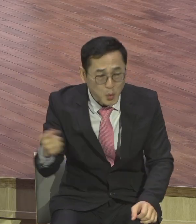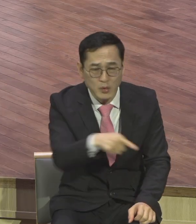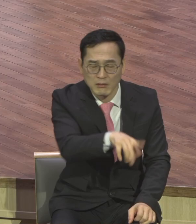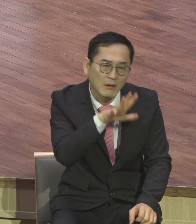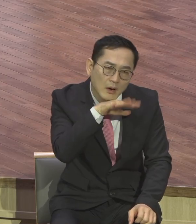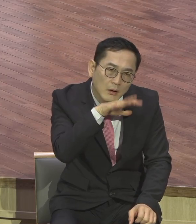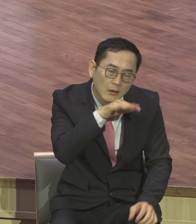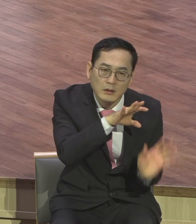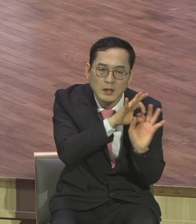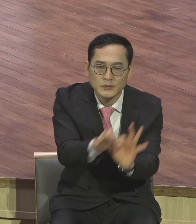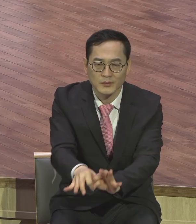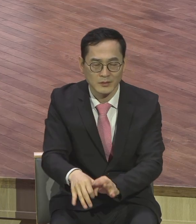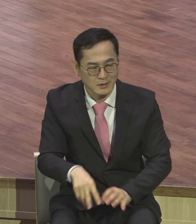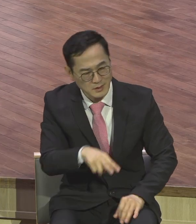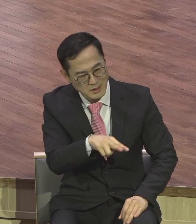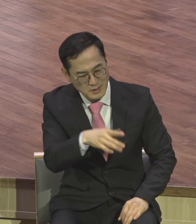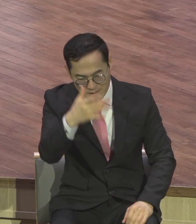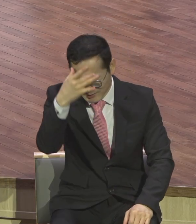참